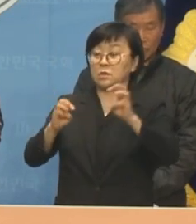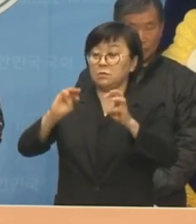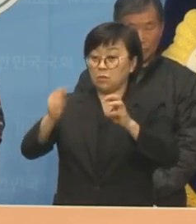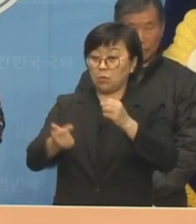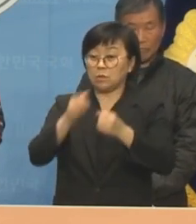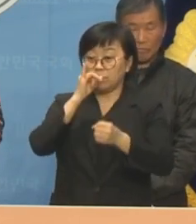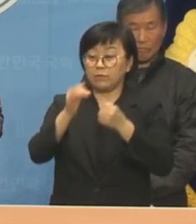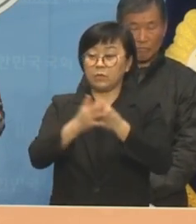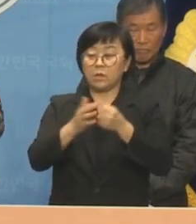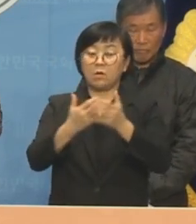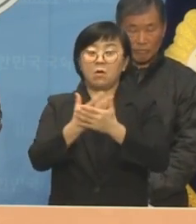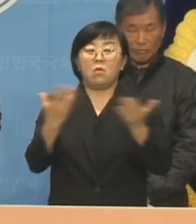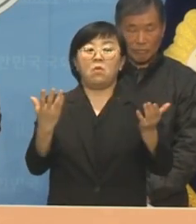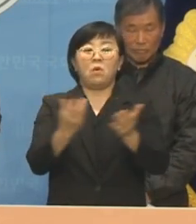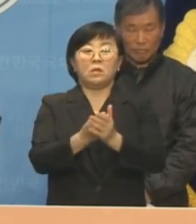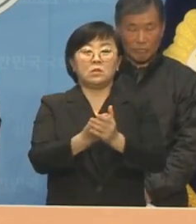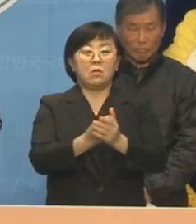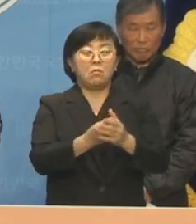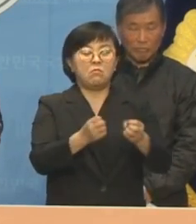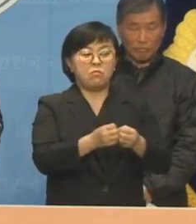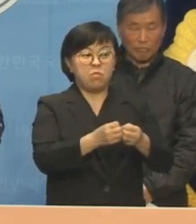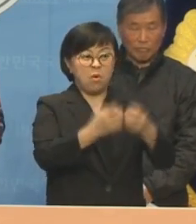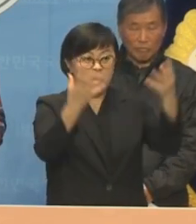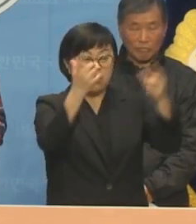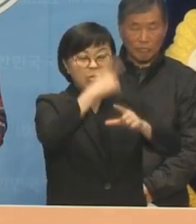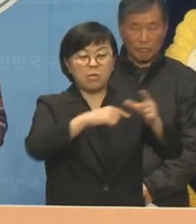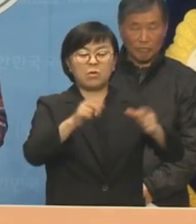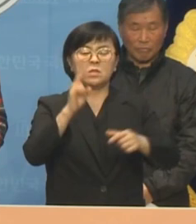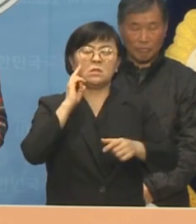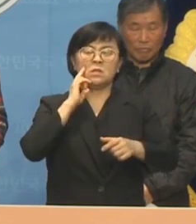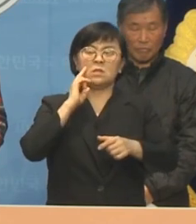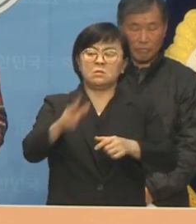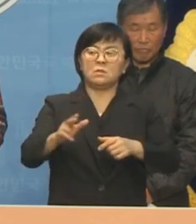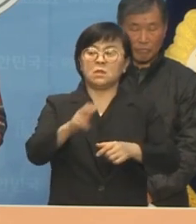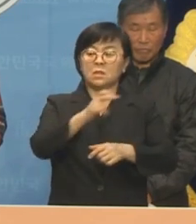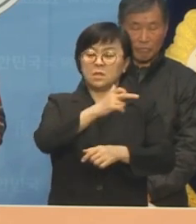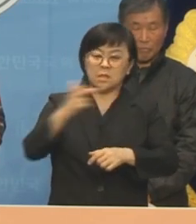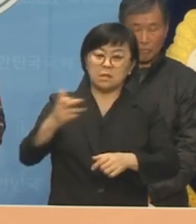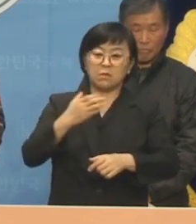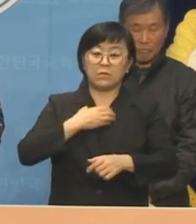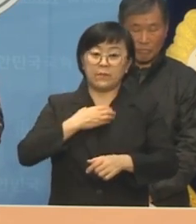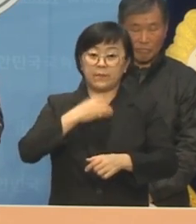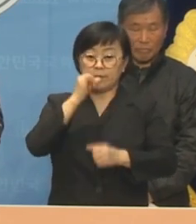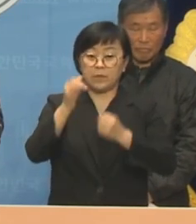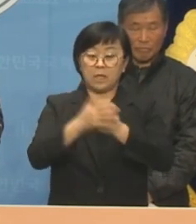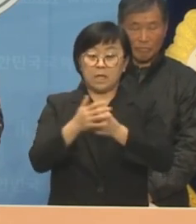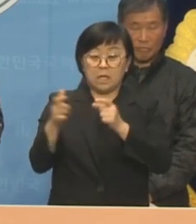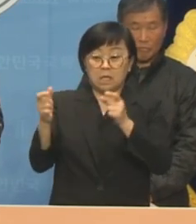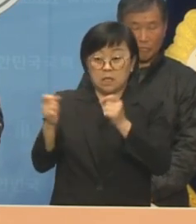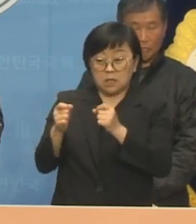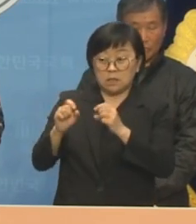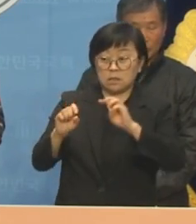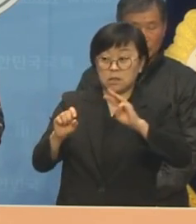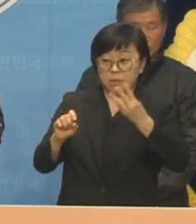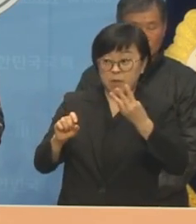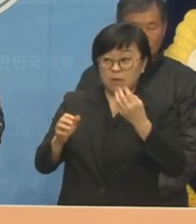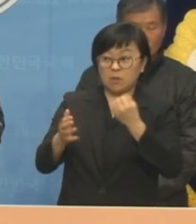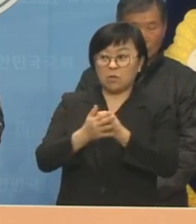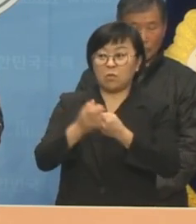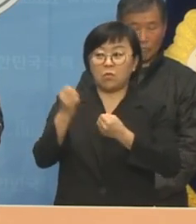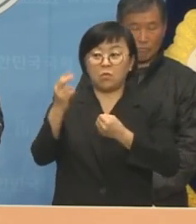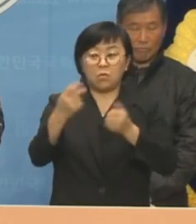비하면 완전 폭약용이기 때문에 훨씬 더 비교할 수 없을 만큼 위험한 것인데 인가에서 300m